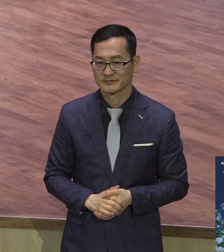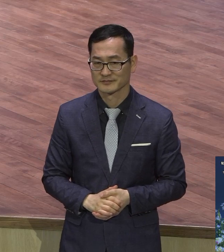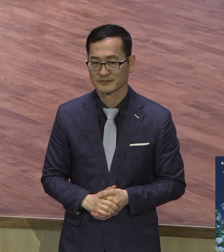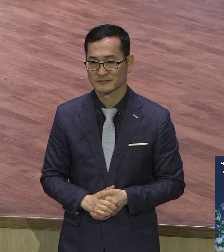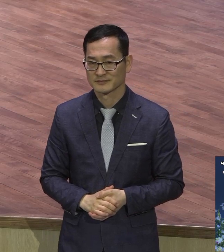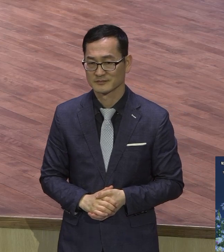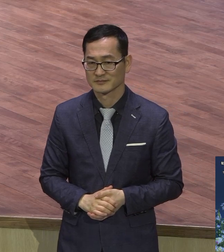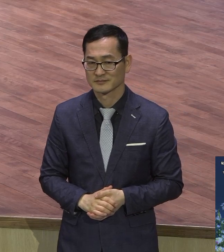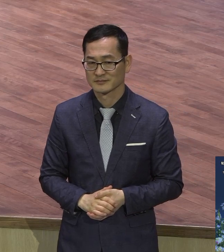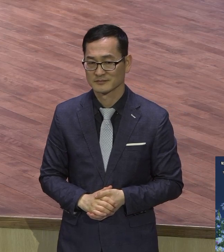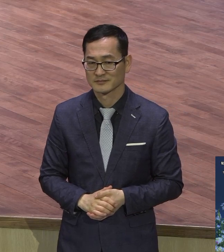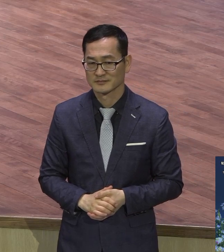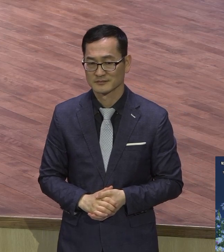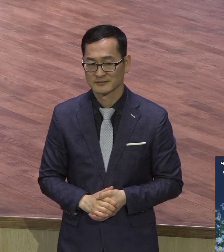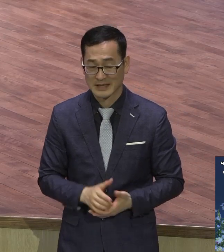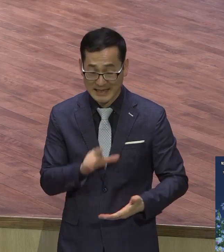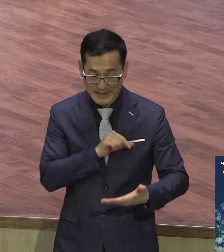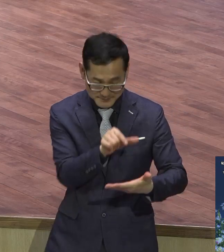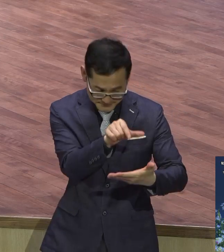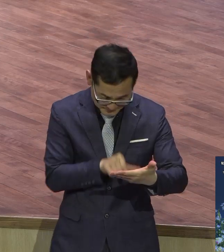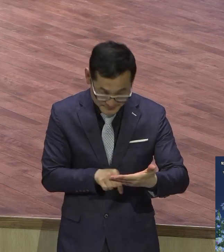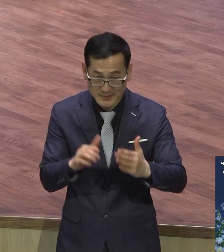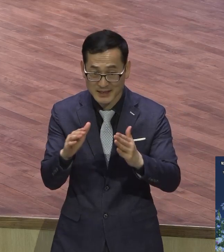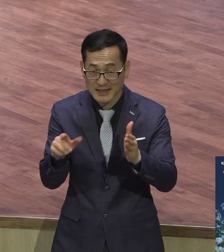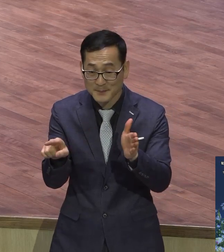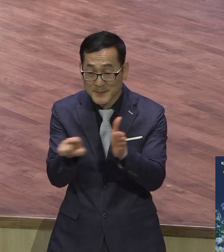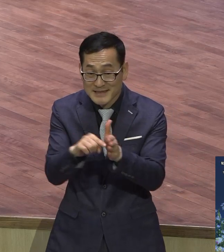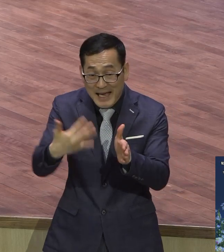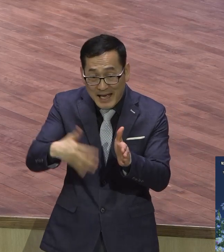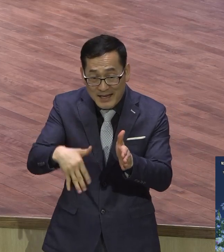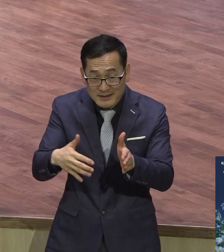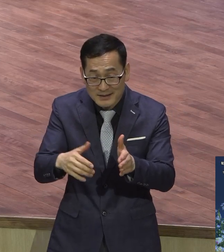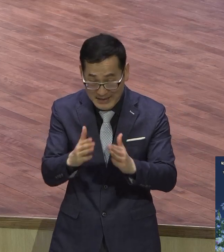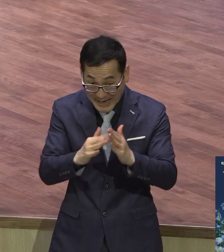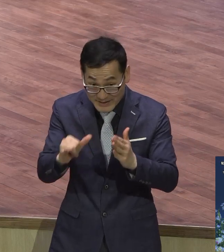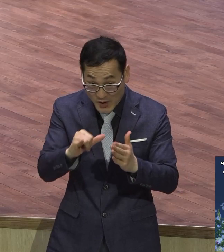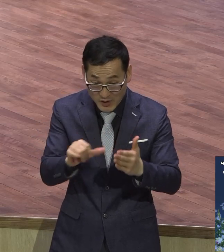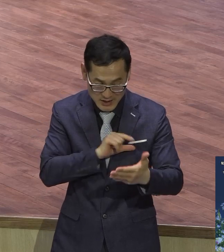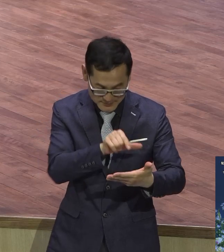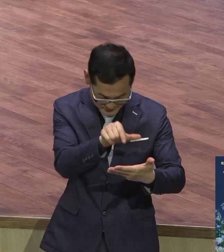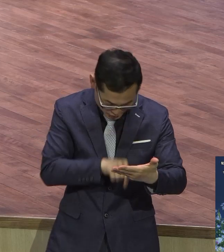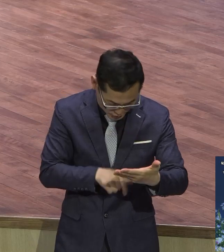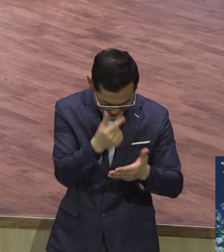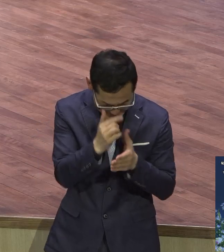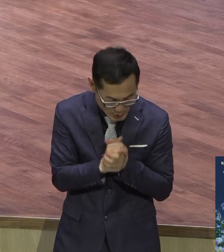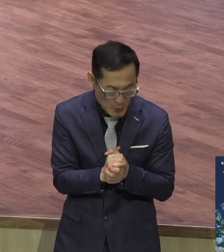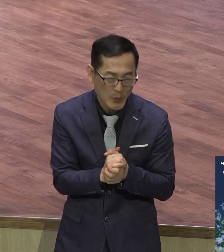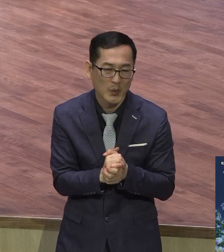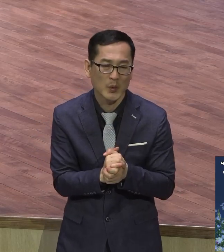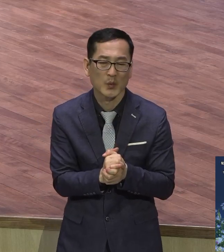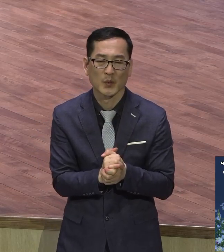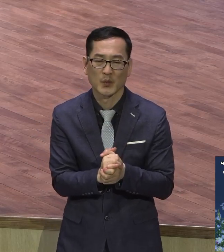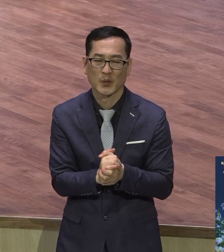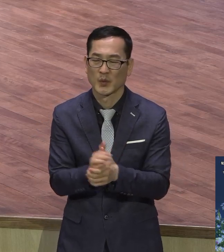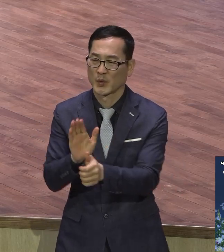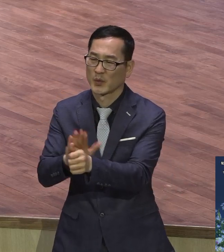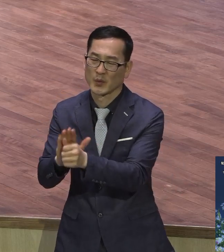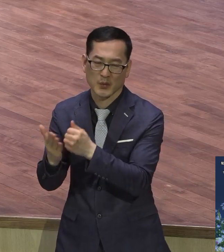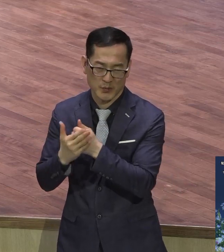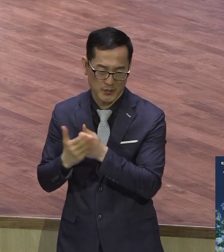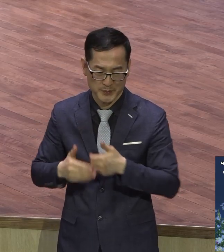오늘부터라도 이런 불신 가문 명단 놓고 서로 공유하시기 바랍니다. 서로 서로 위해서 기도한 중부 기도가 최고